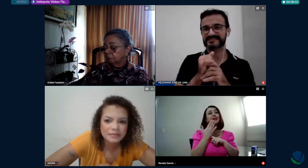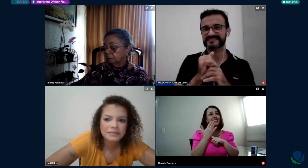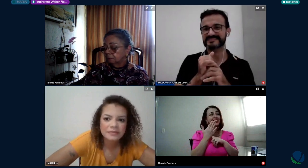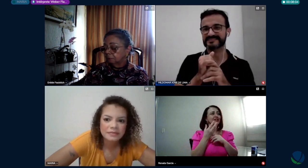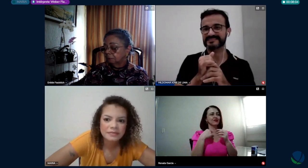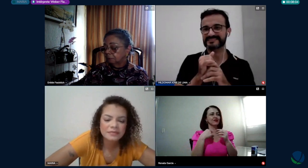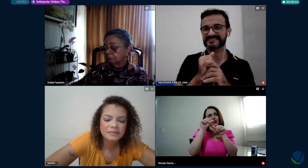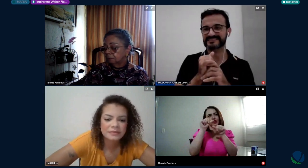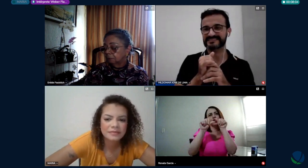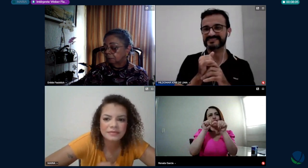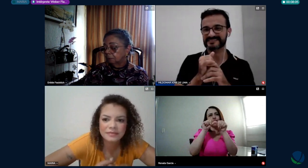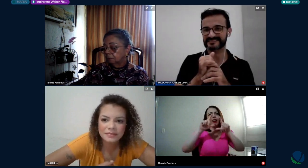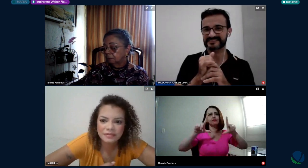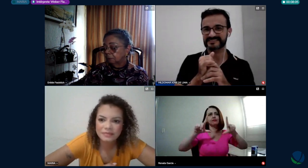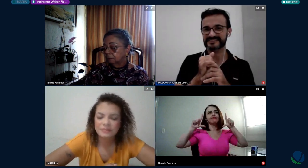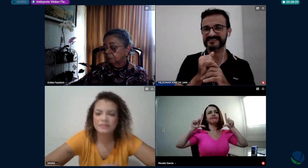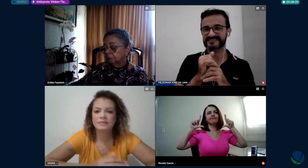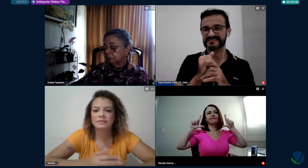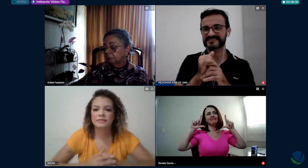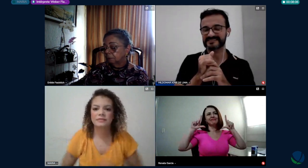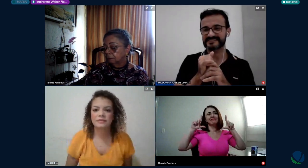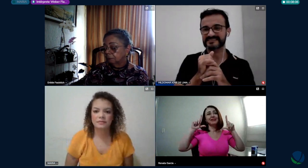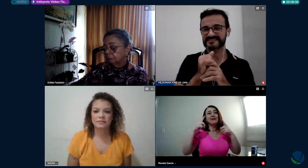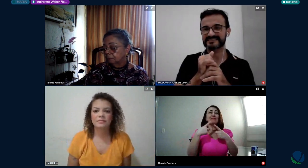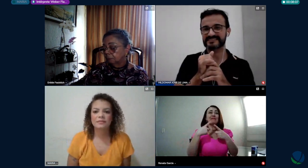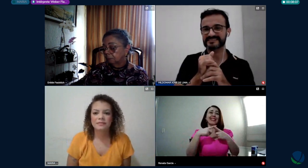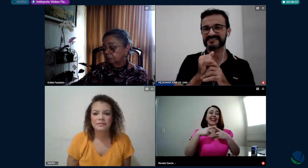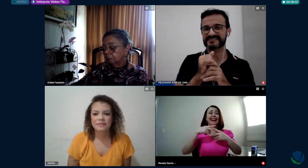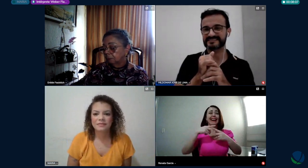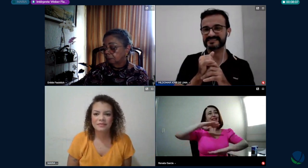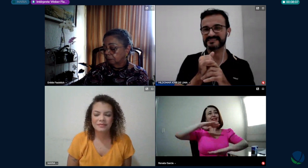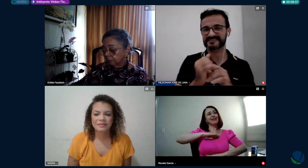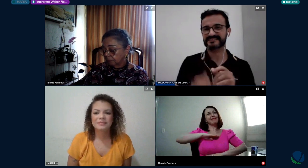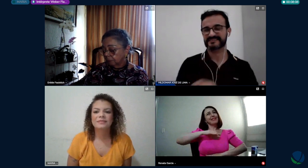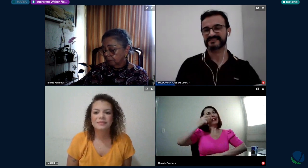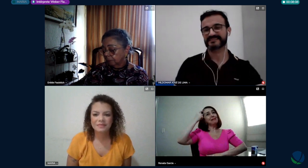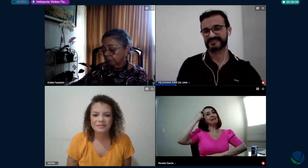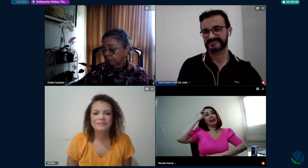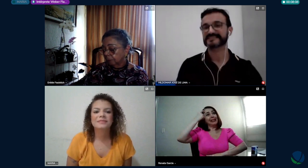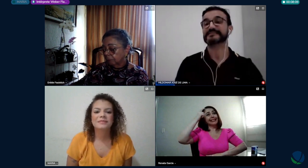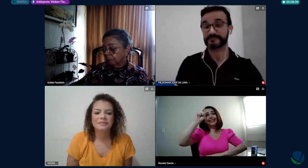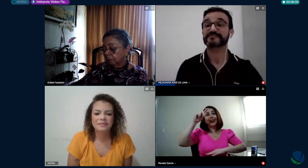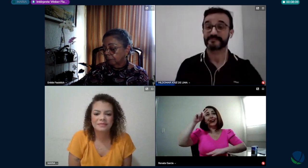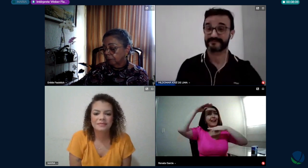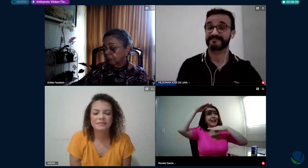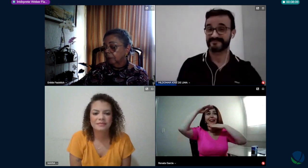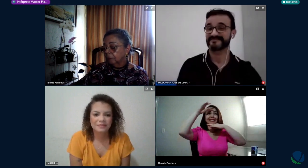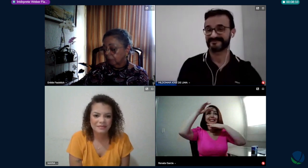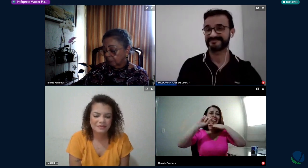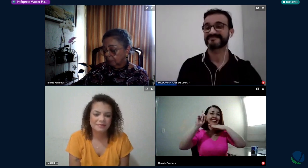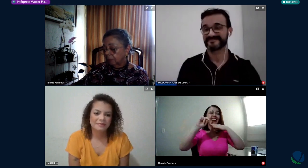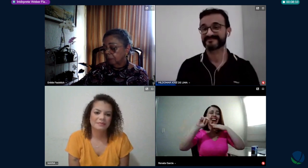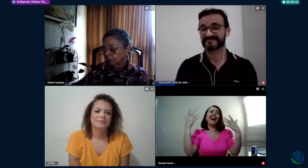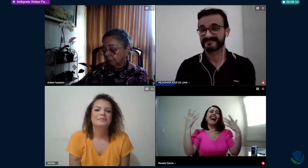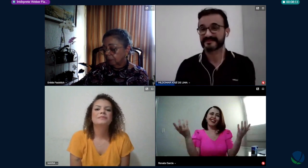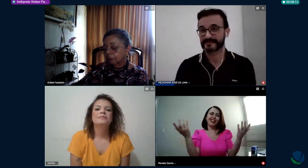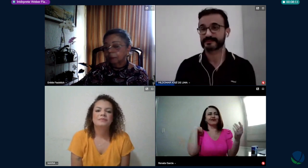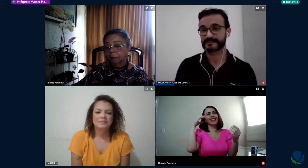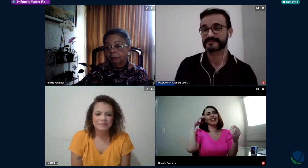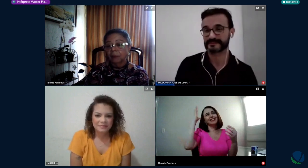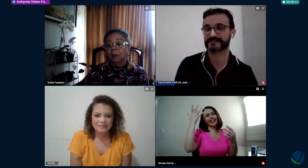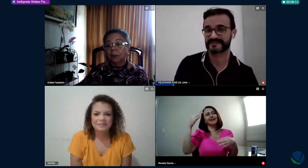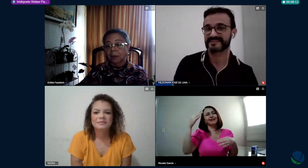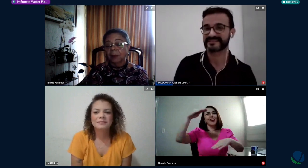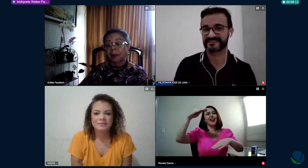Realmente, porque no caso ali das calosidades do pé, eu até mencionei que tem um inflar das bochechas, e aí é interessante mesmo que eu